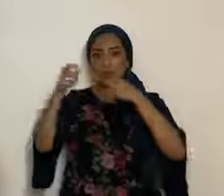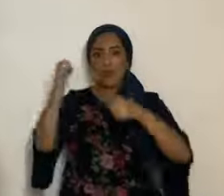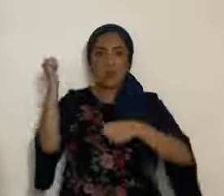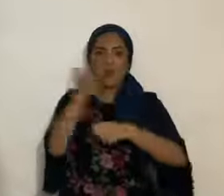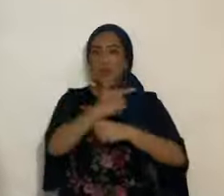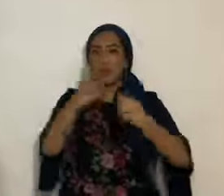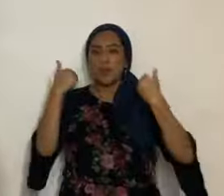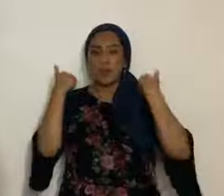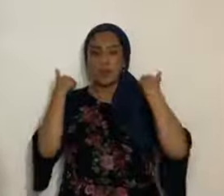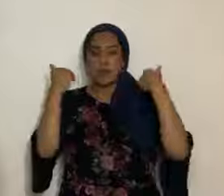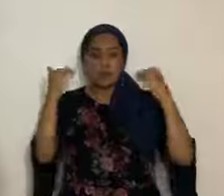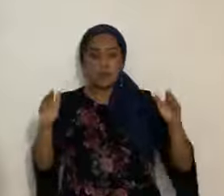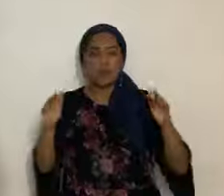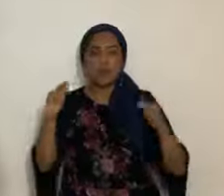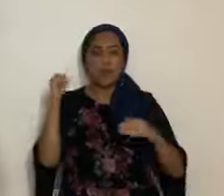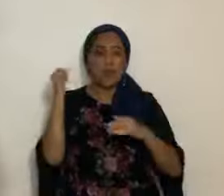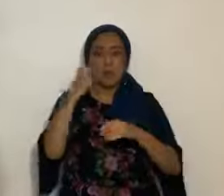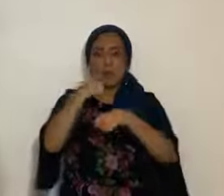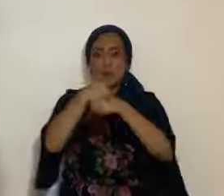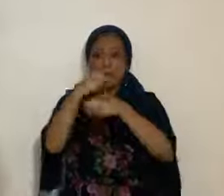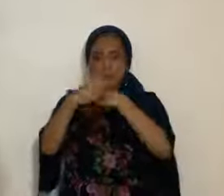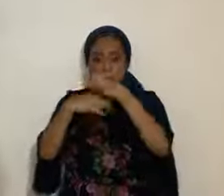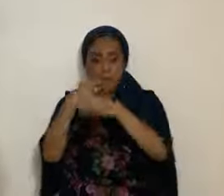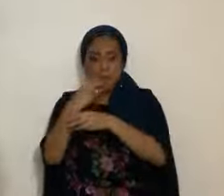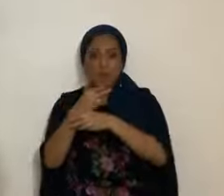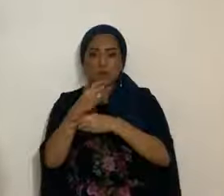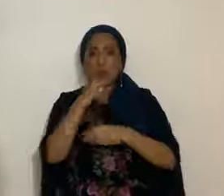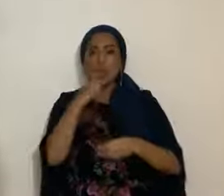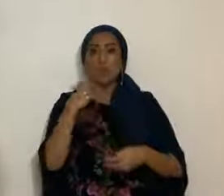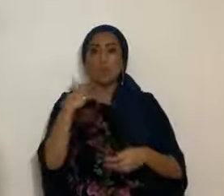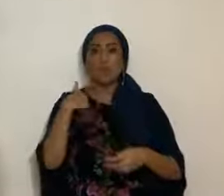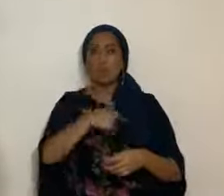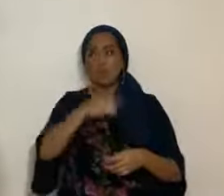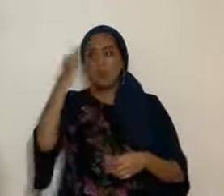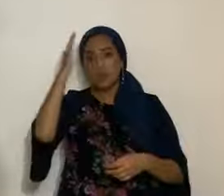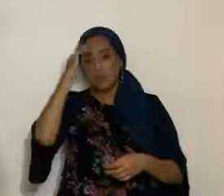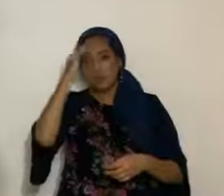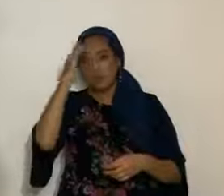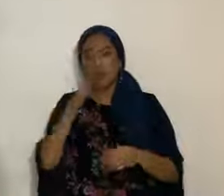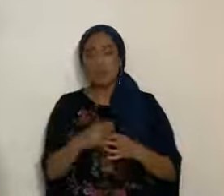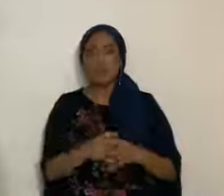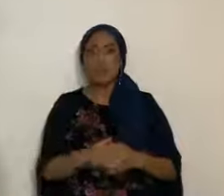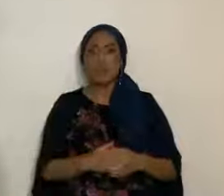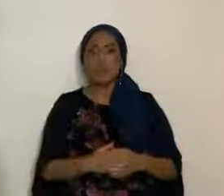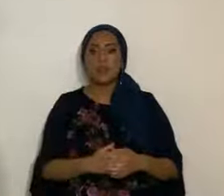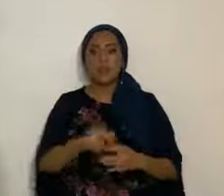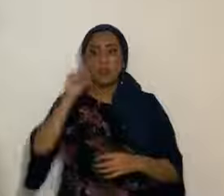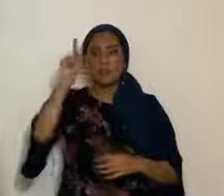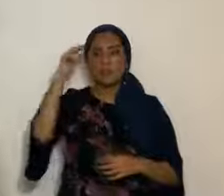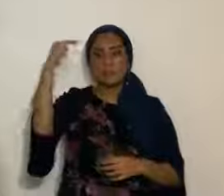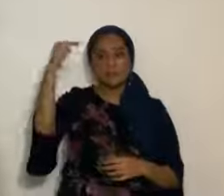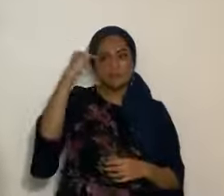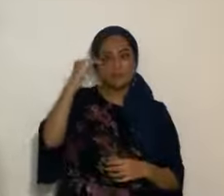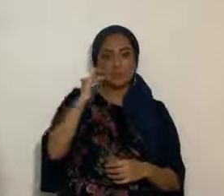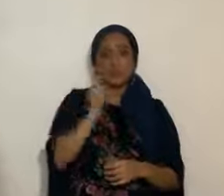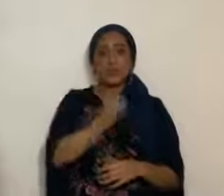angelicales, toda la creación, aquello que conocemos y desconocemos, se fije en nosotros como